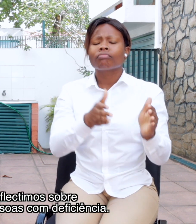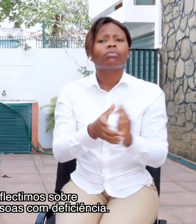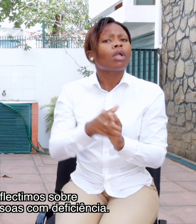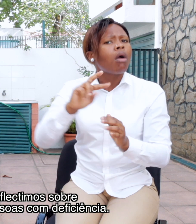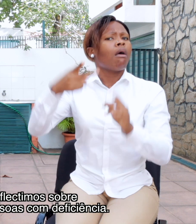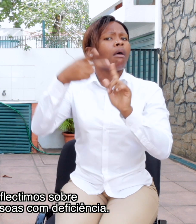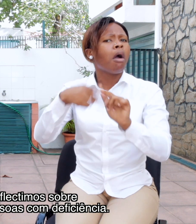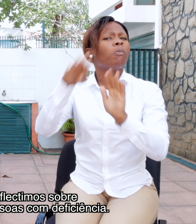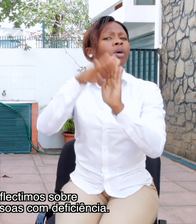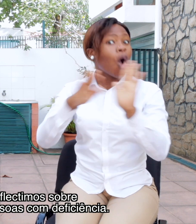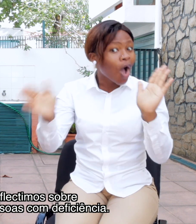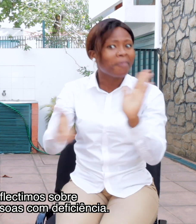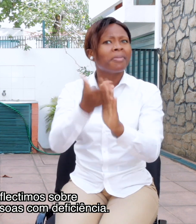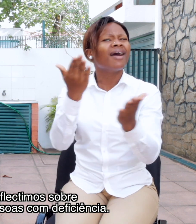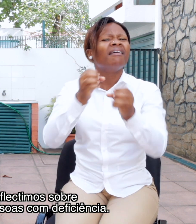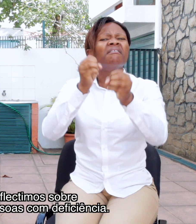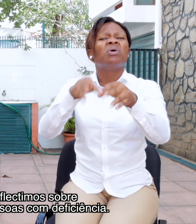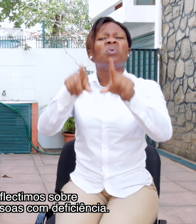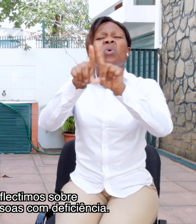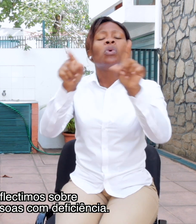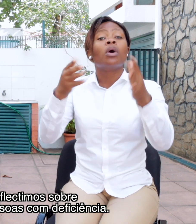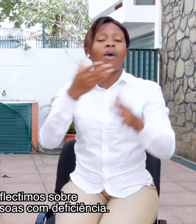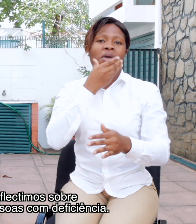das pessoas com deficiência.